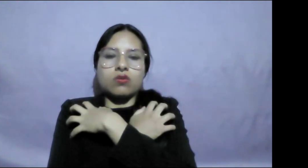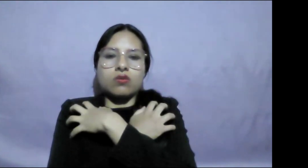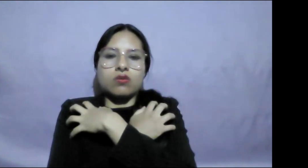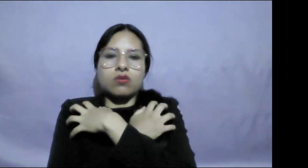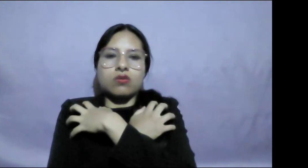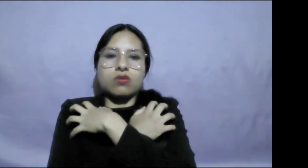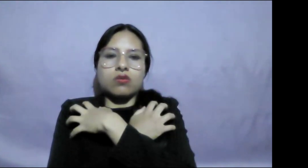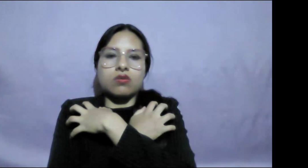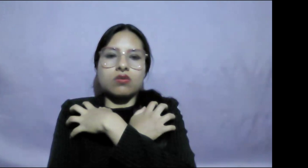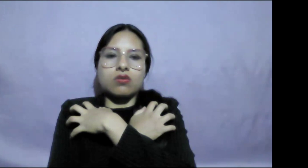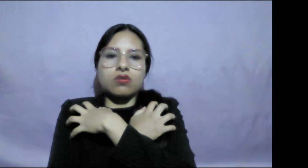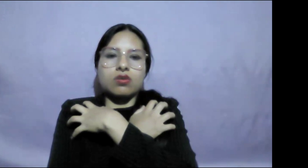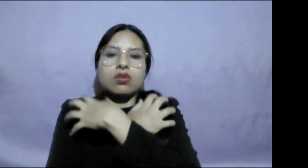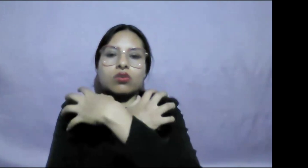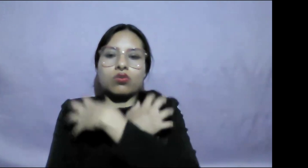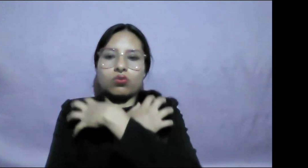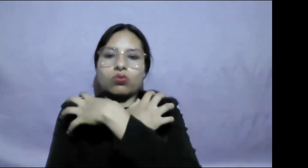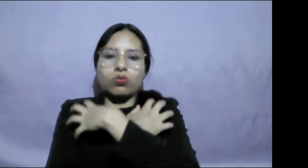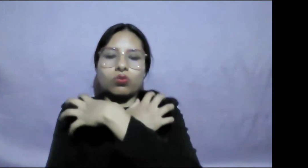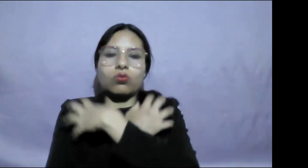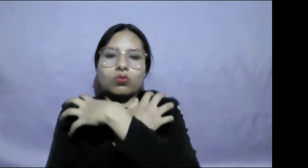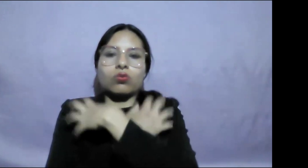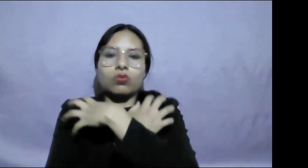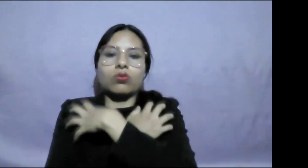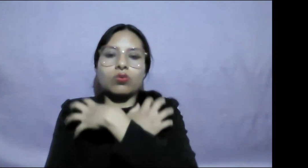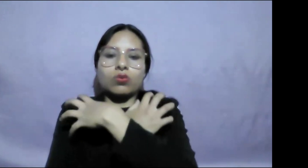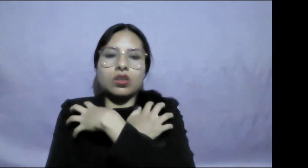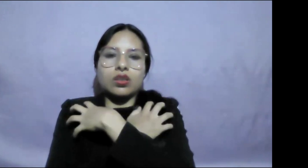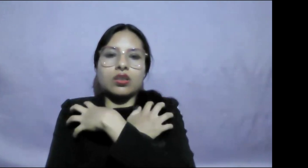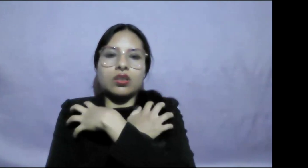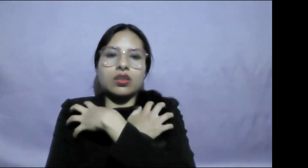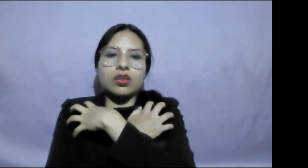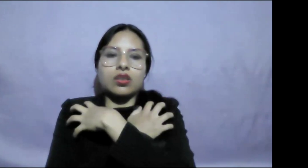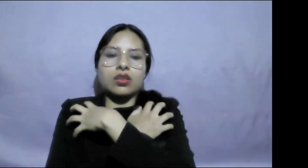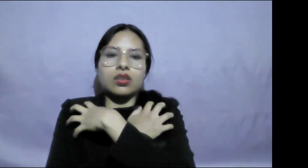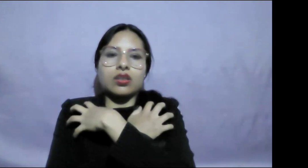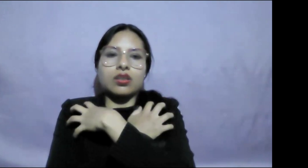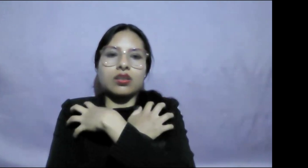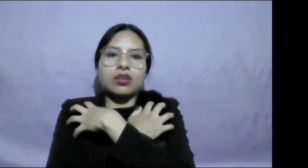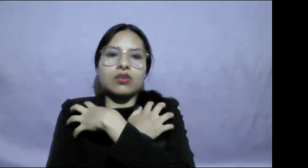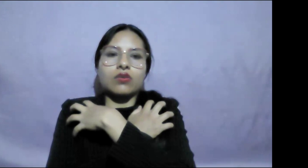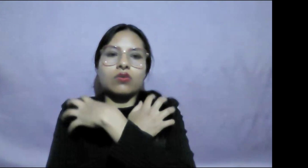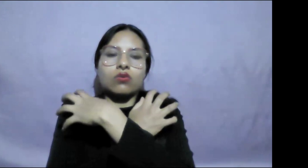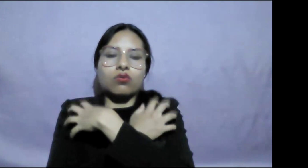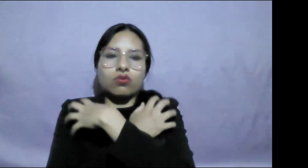flexionamos sí lambayeque capital chiclayo no